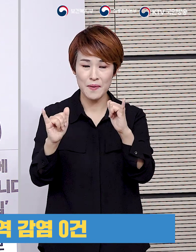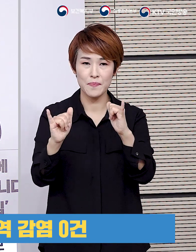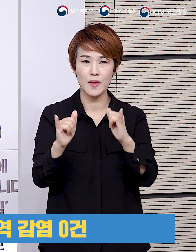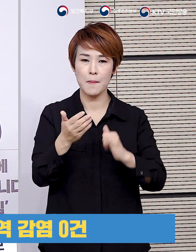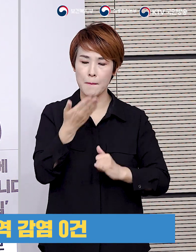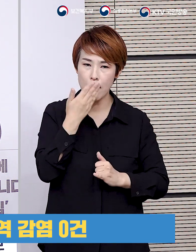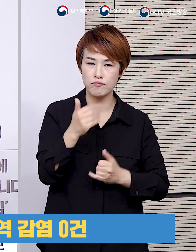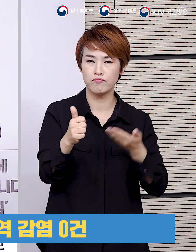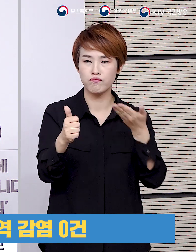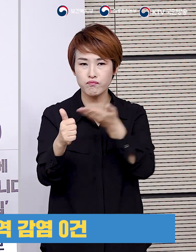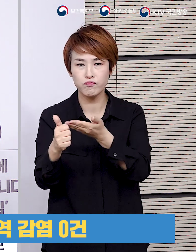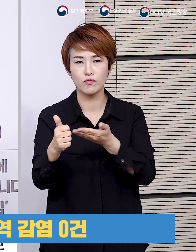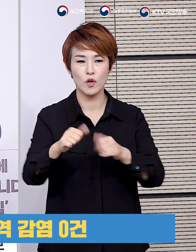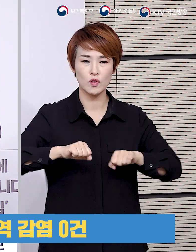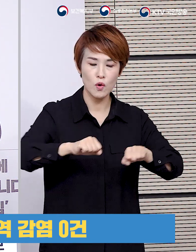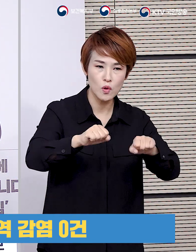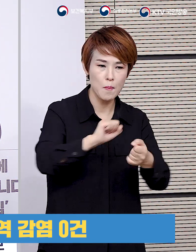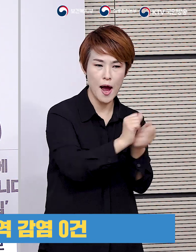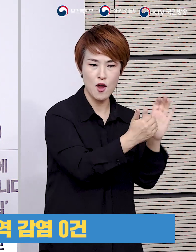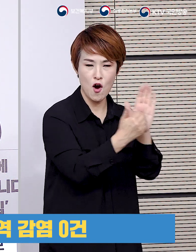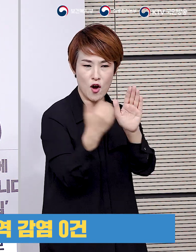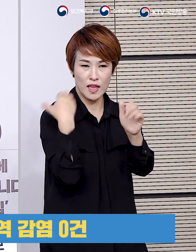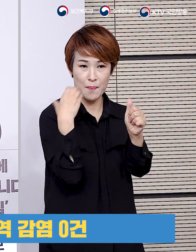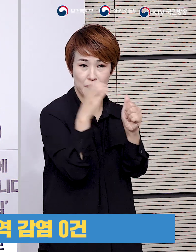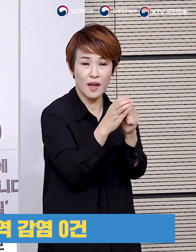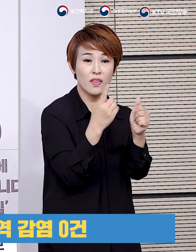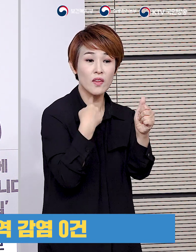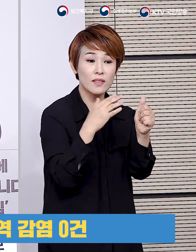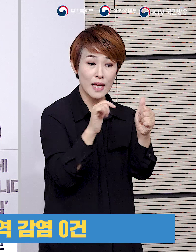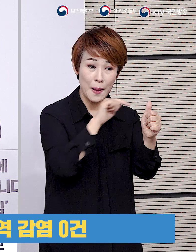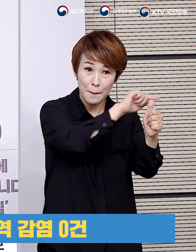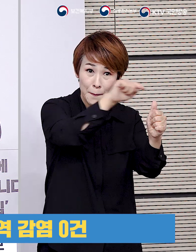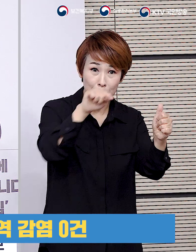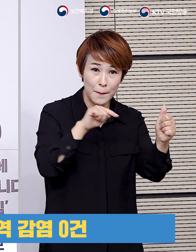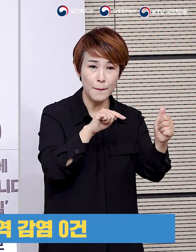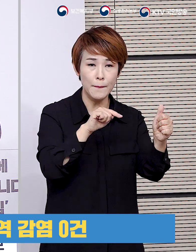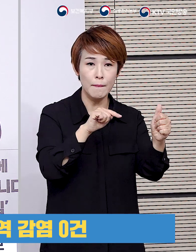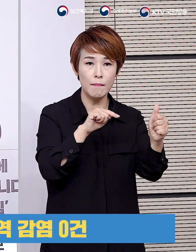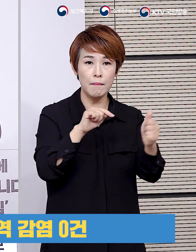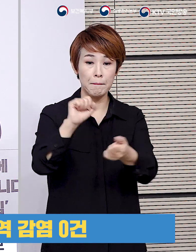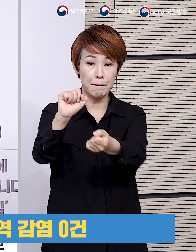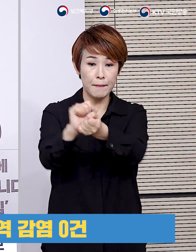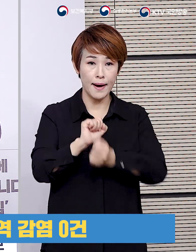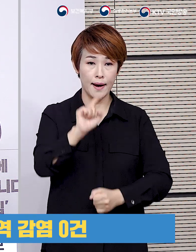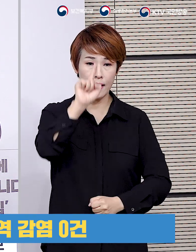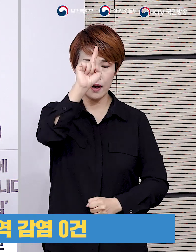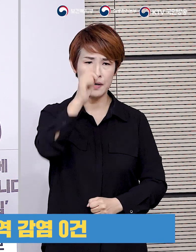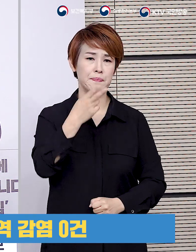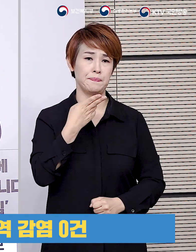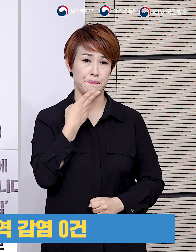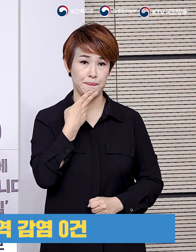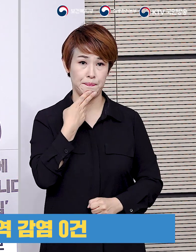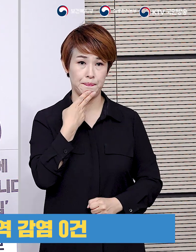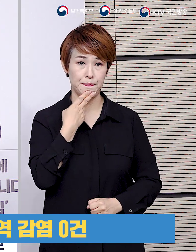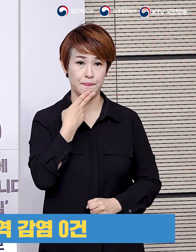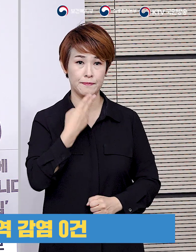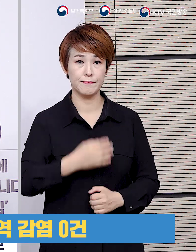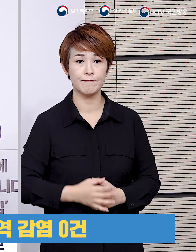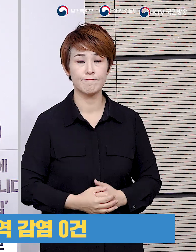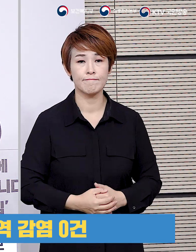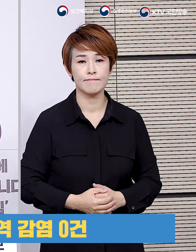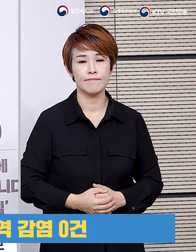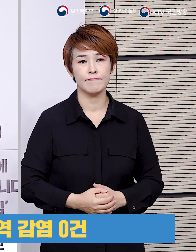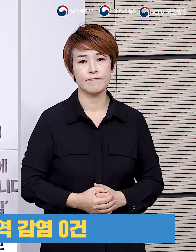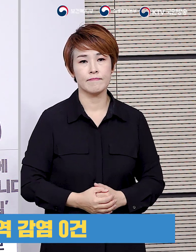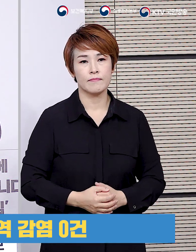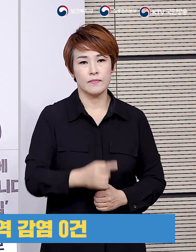식사를 제공하고 청소나 방역 업무를 담당했었던 관리 인력들 사이에서도 단 한 건의 감염도 지금까지 나타나고